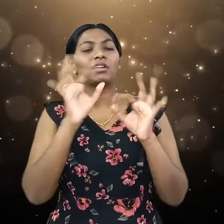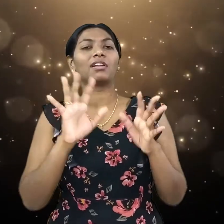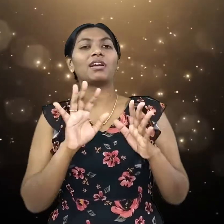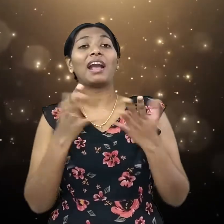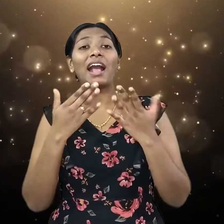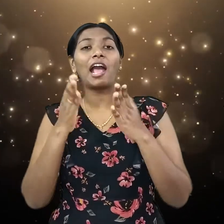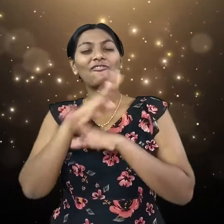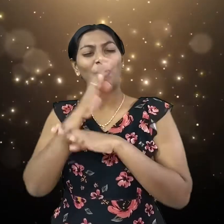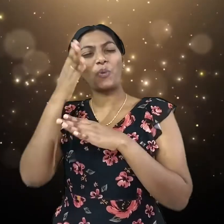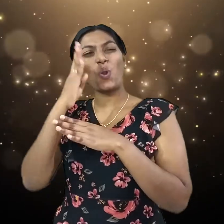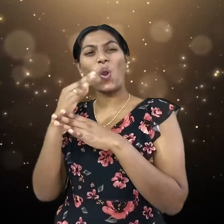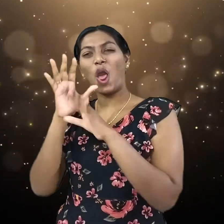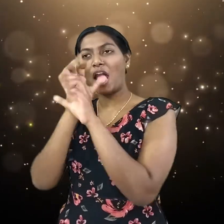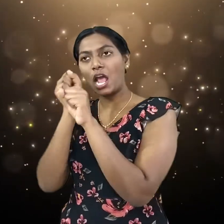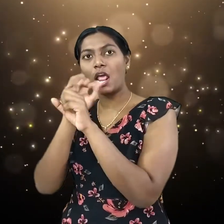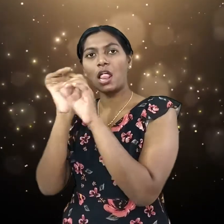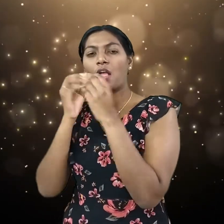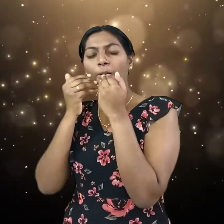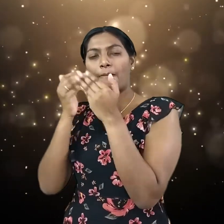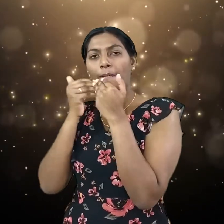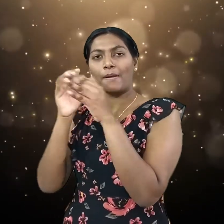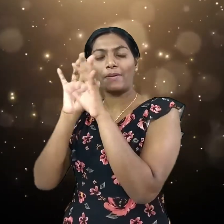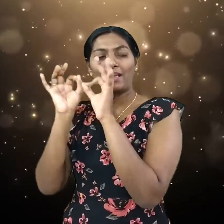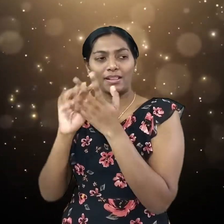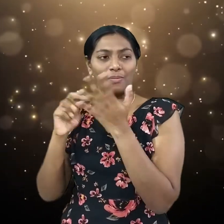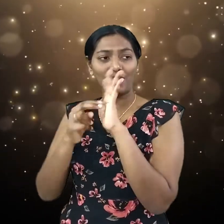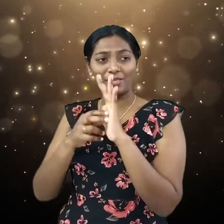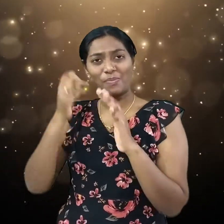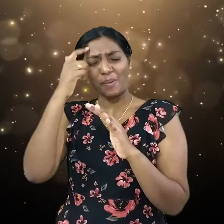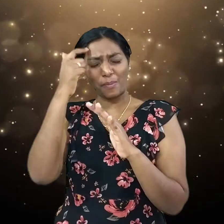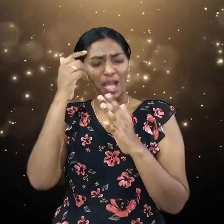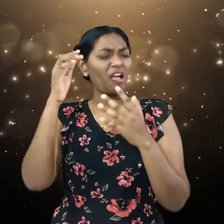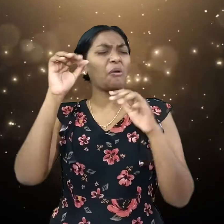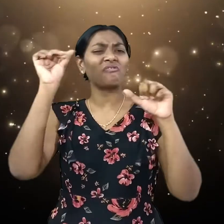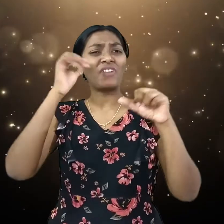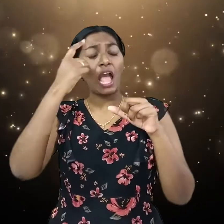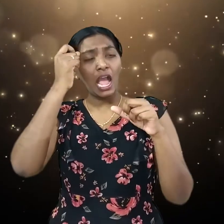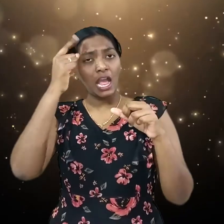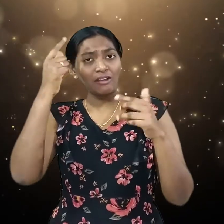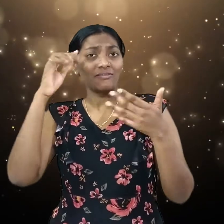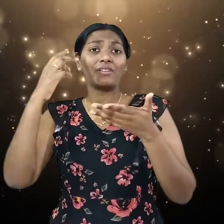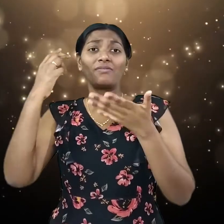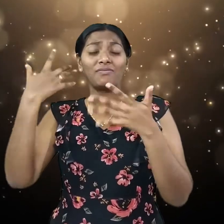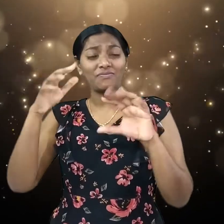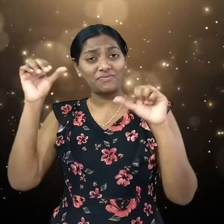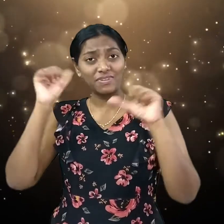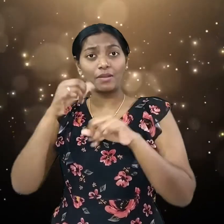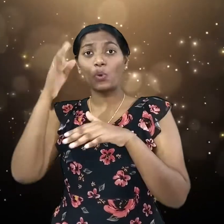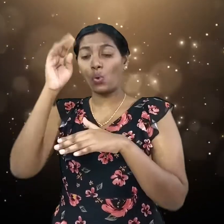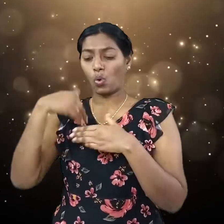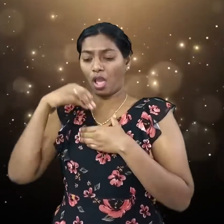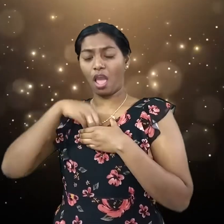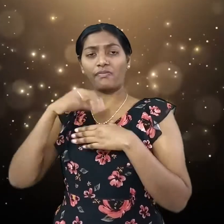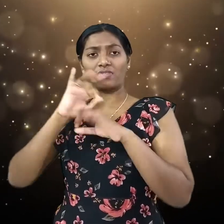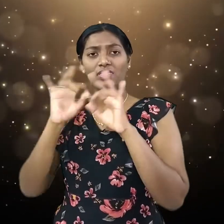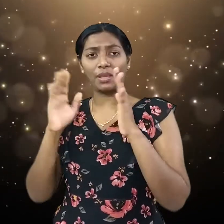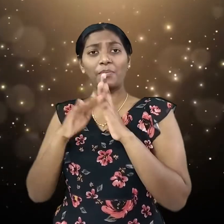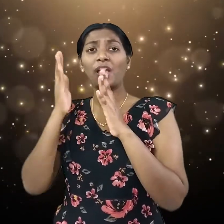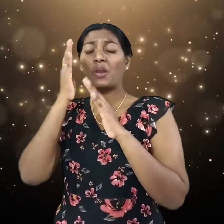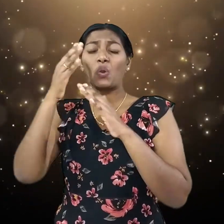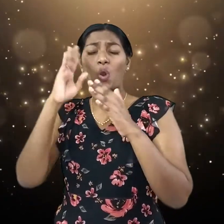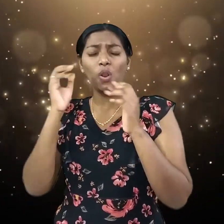लॉर्ड, क्योंकि ये चीजें किसमें छुपी हैं? परमेश्वर में। जो तुम्हारे दिमाग के बाहर है वो परमेश्वर हमारी आत्मा में है। प्रेज द